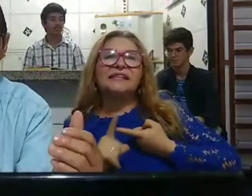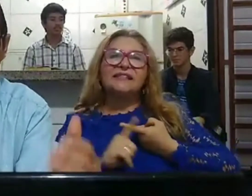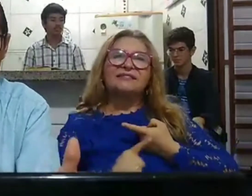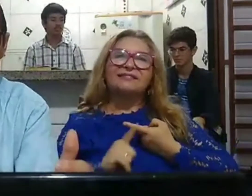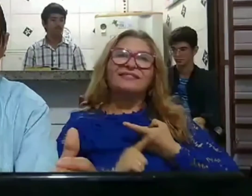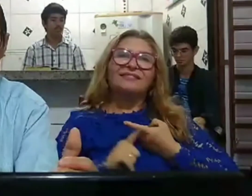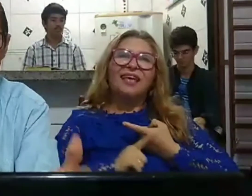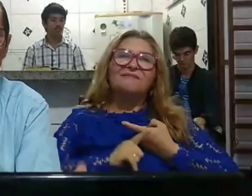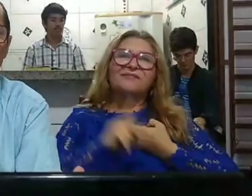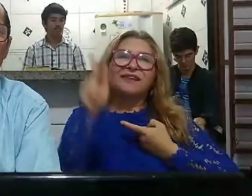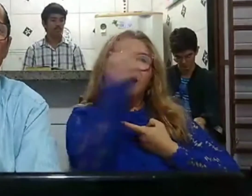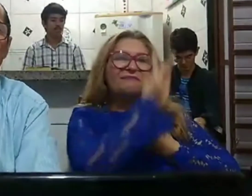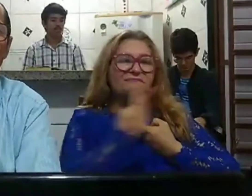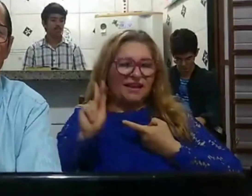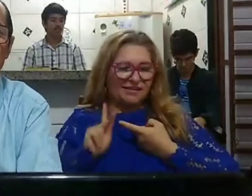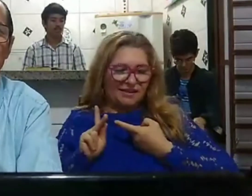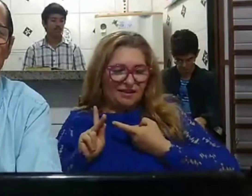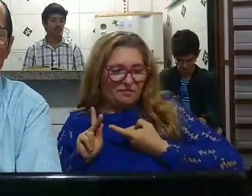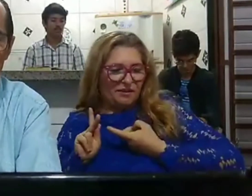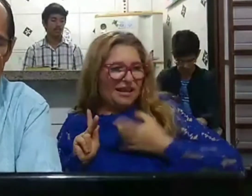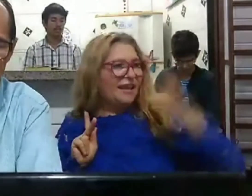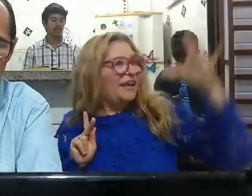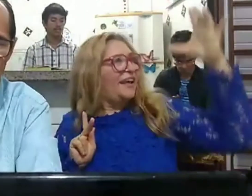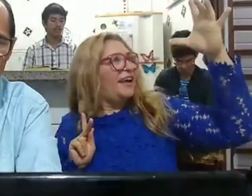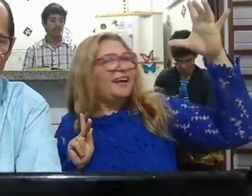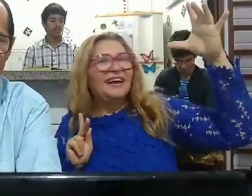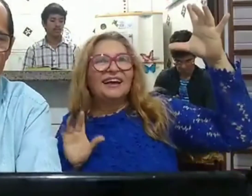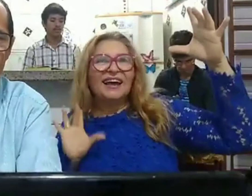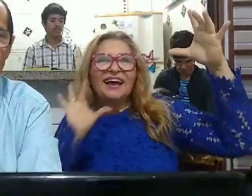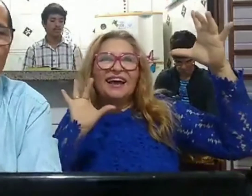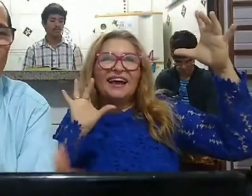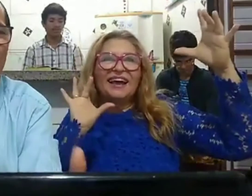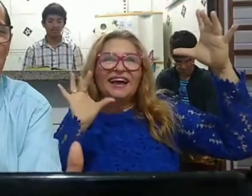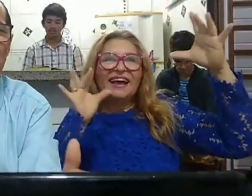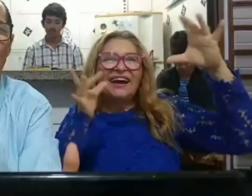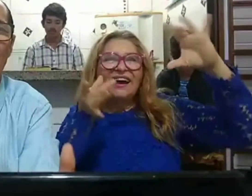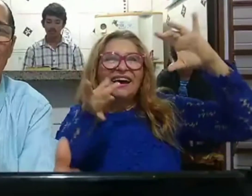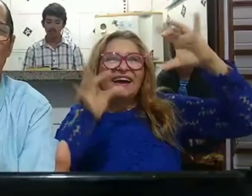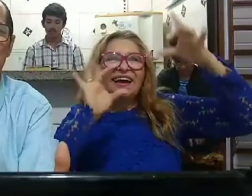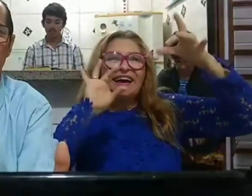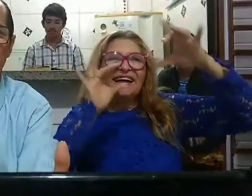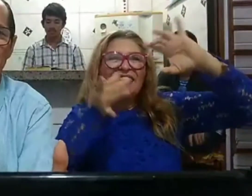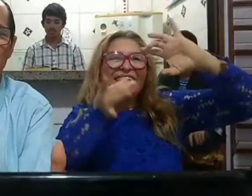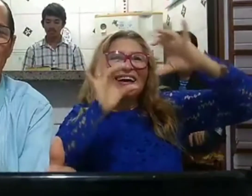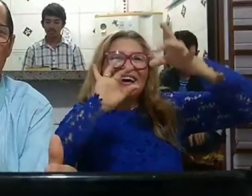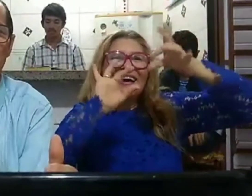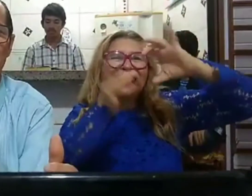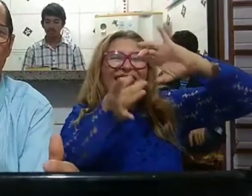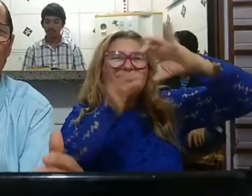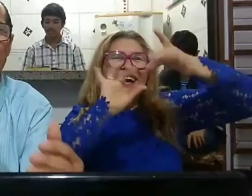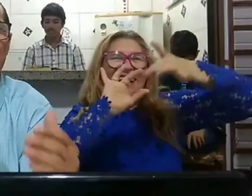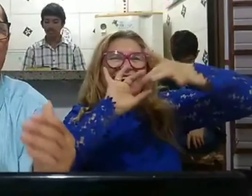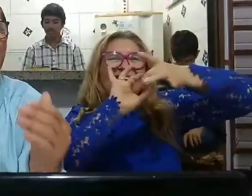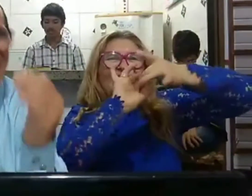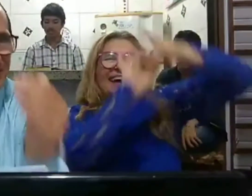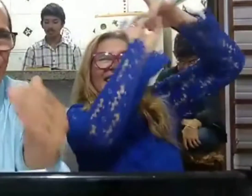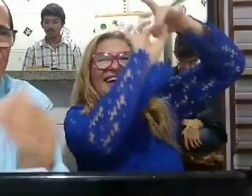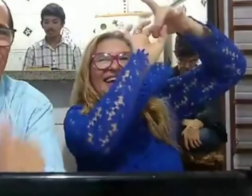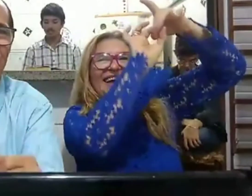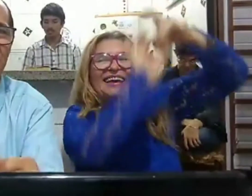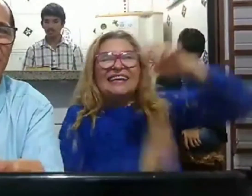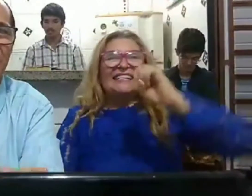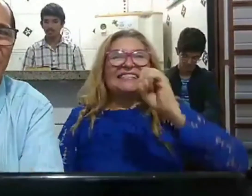Porque somos reconciliados por Deus por Jesus Cristo. Enquanto isso não acontece, nós somos